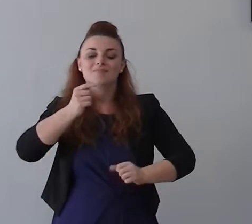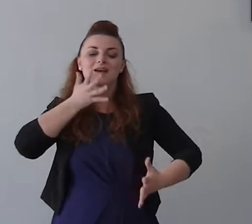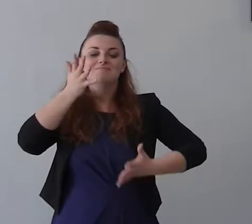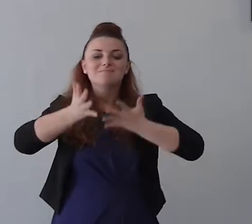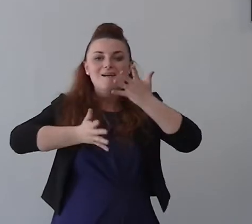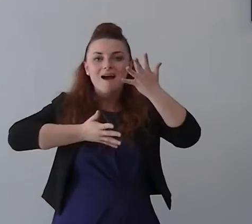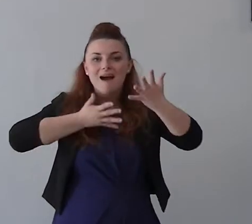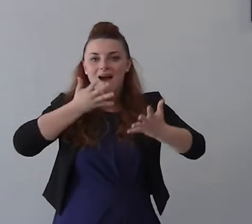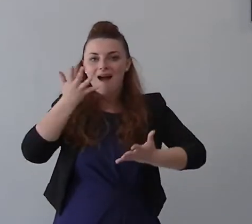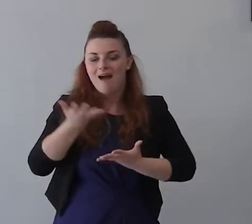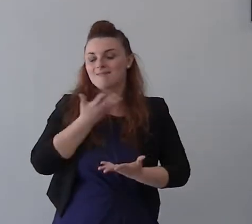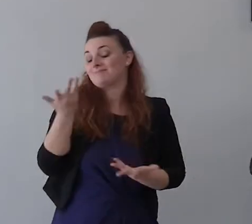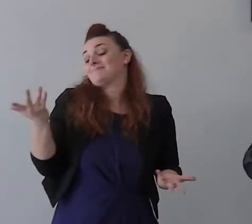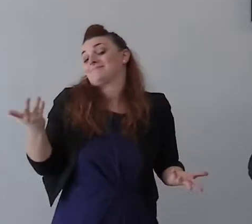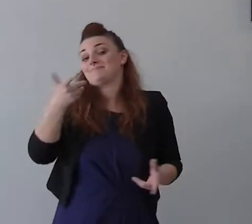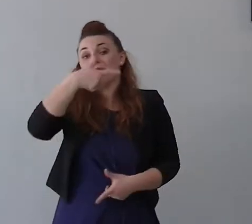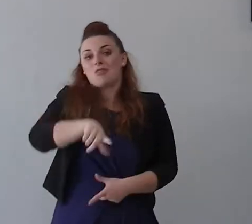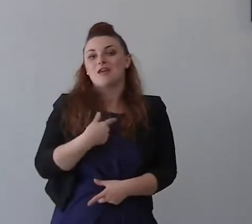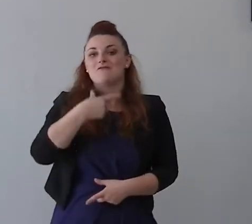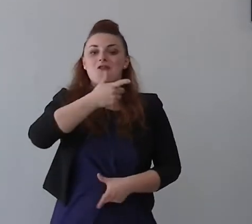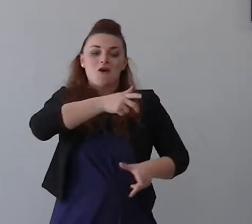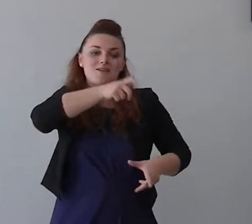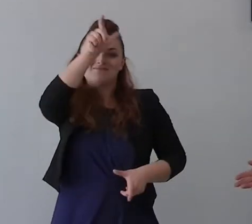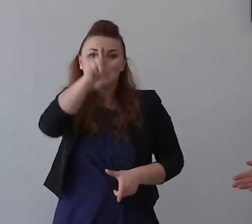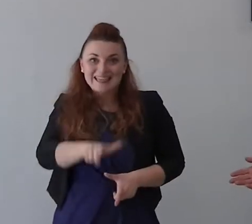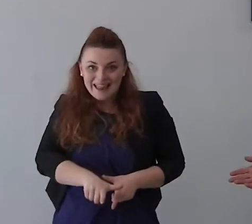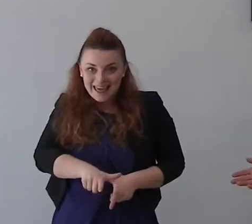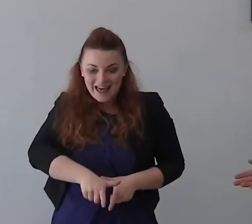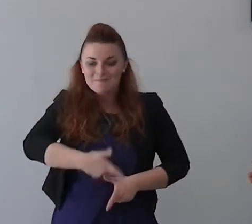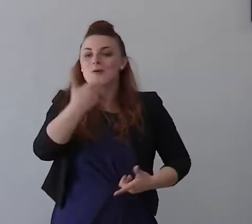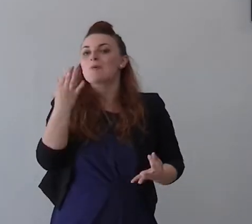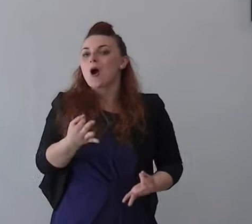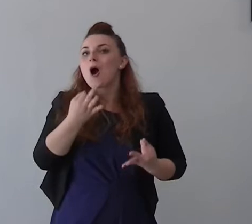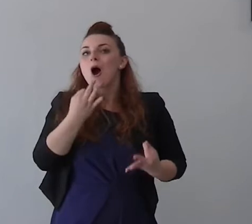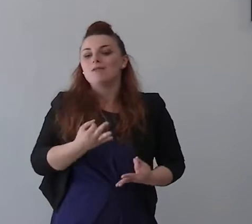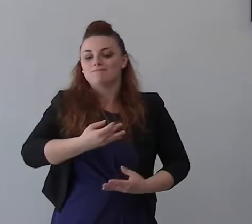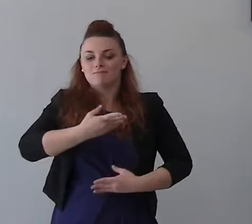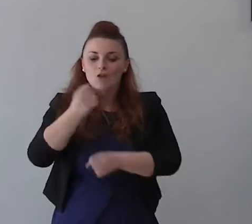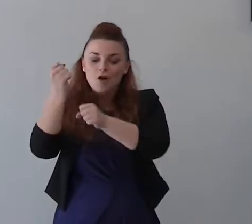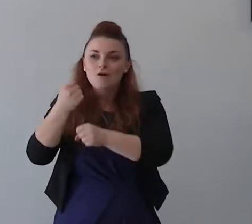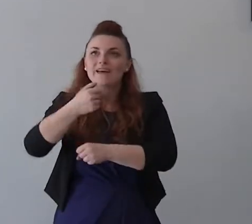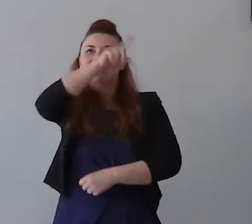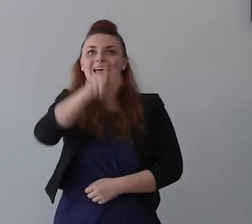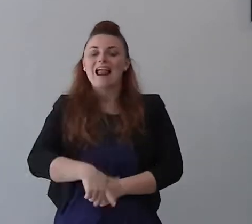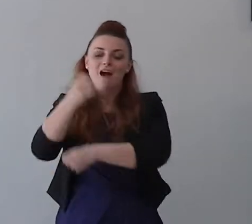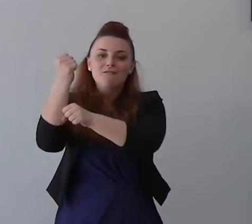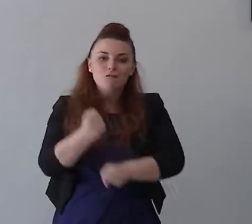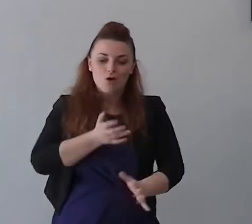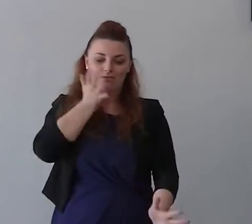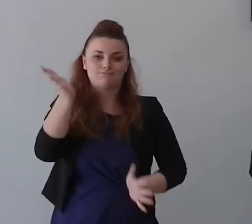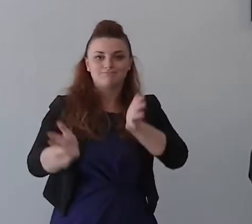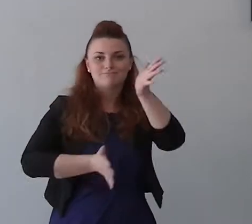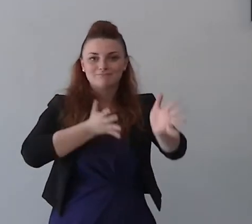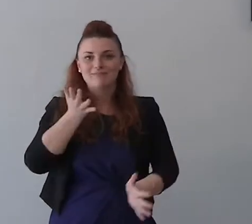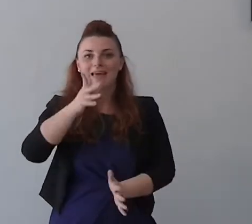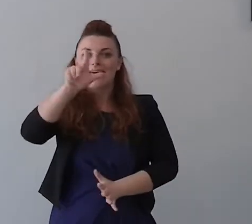Noi come italiani siamo inventori della LIS, quella che Morgana sta facendo, prima che fosse inventata la lingua italiana, la lingua dei